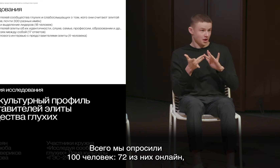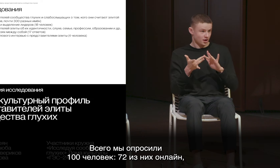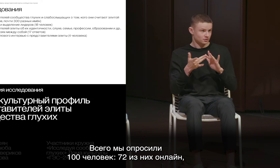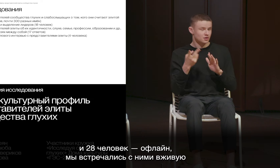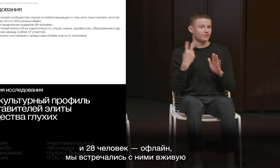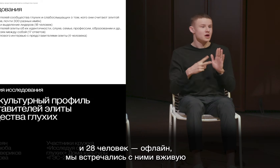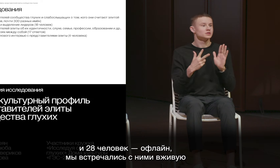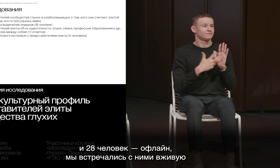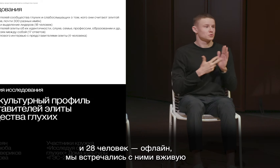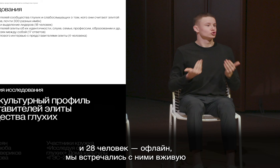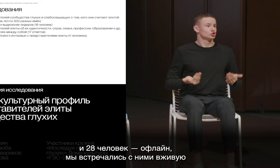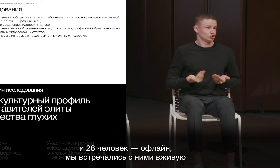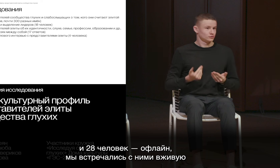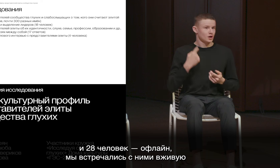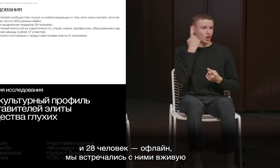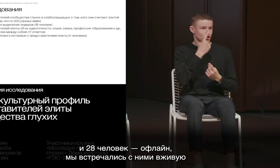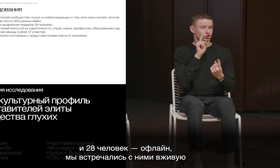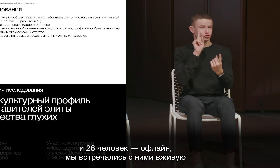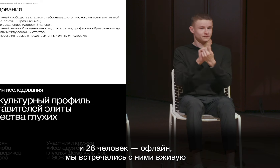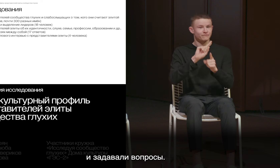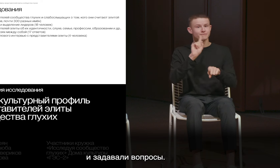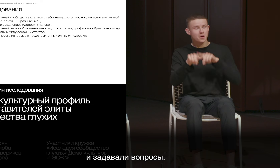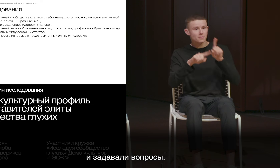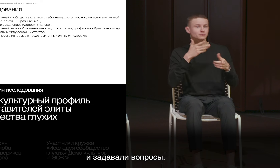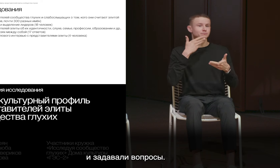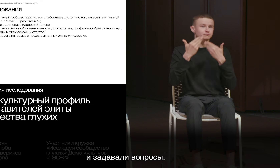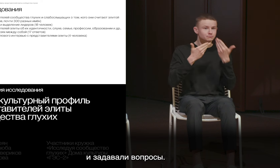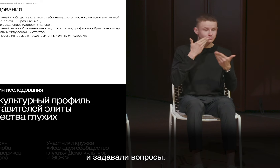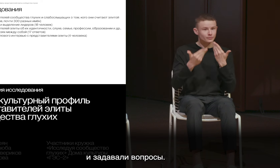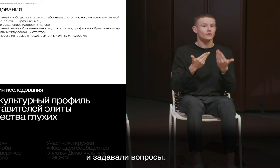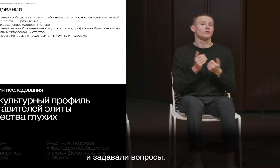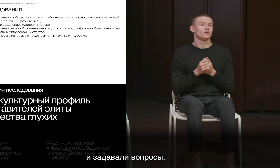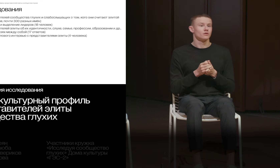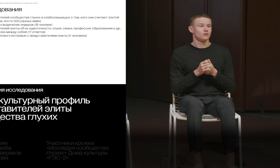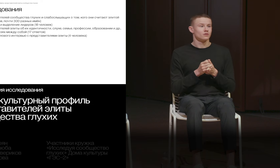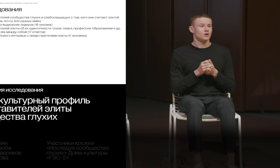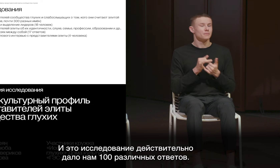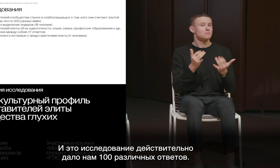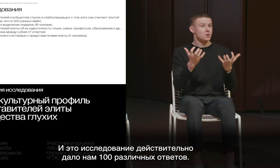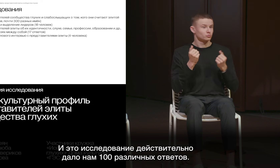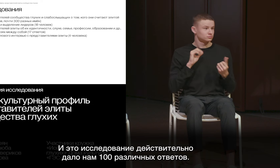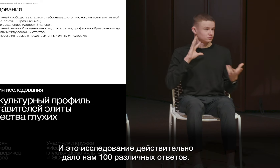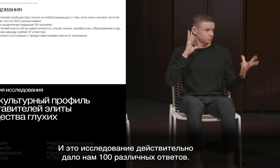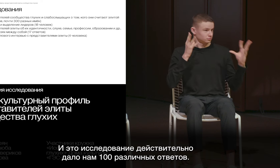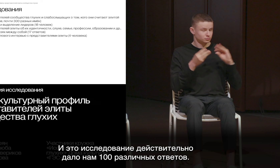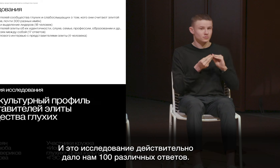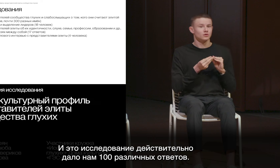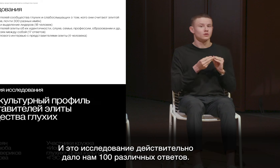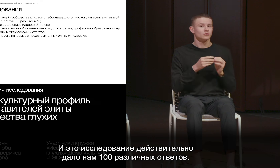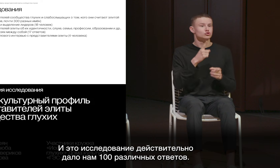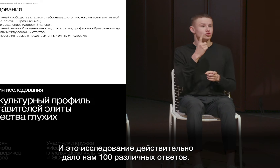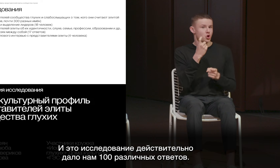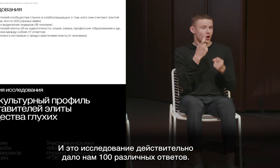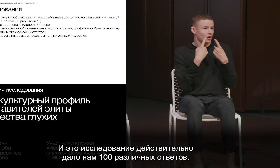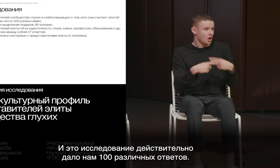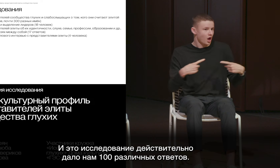72 из них онлайн, и 28 человек мы встречались с ними вживую и задавали вопросы. И